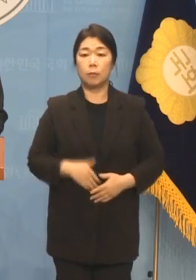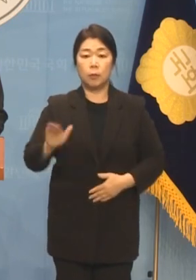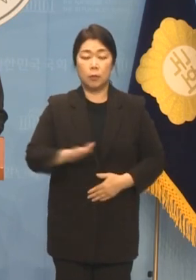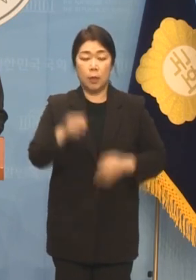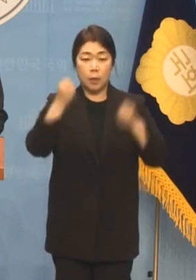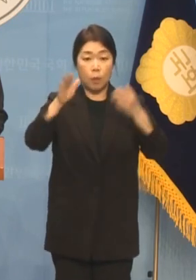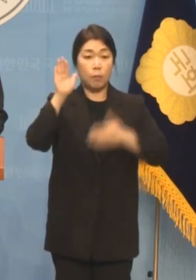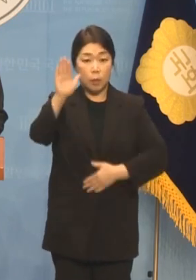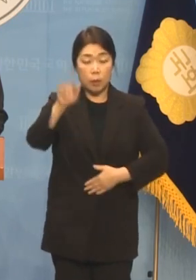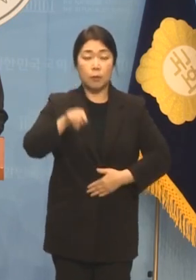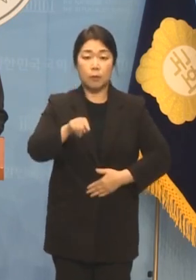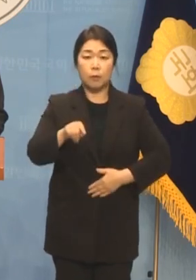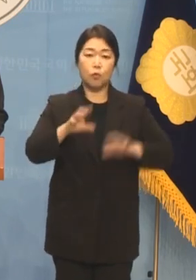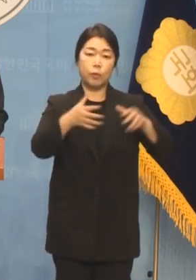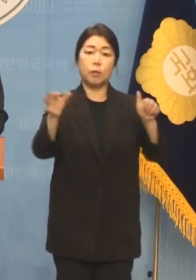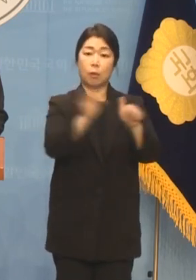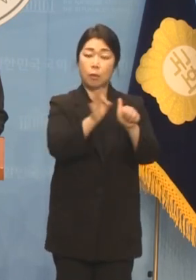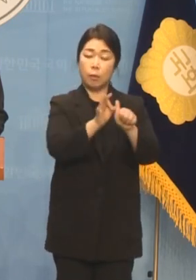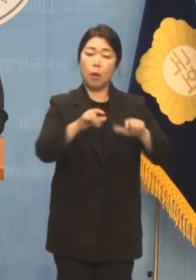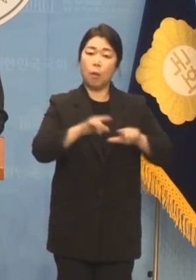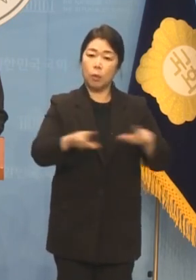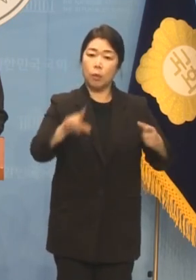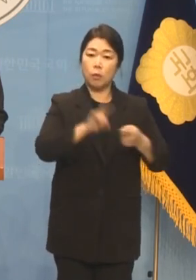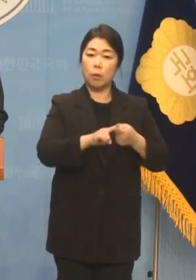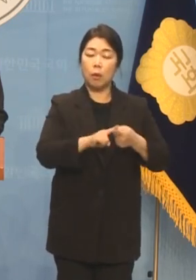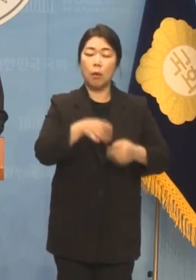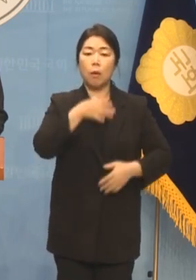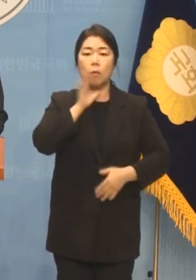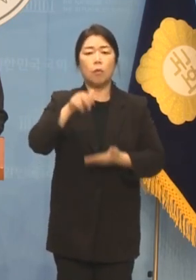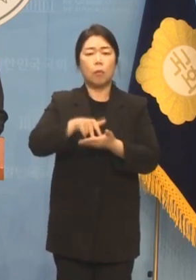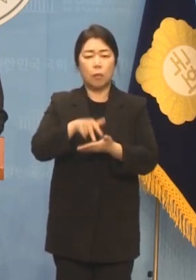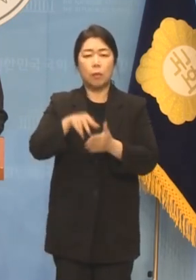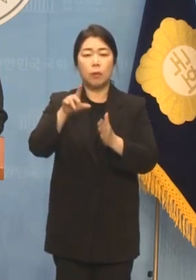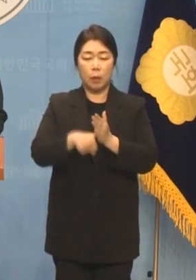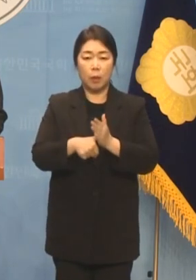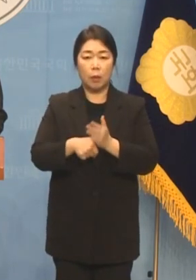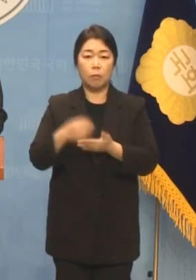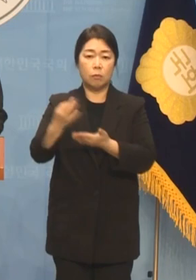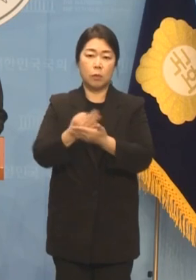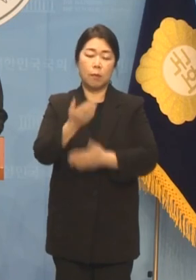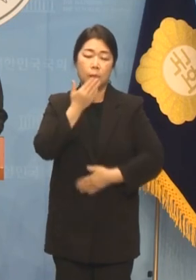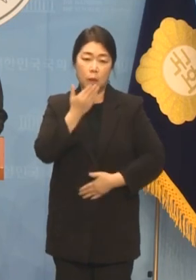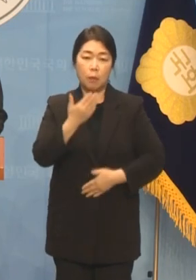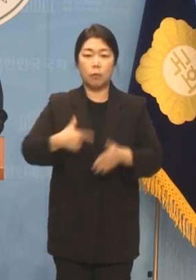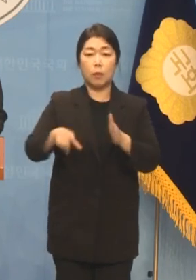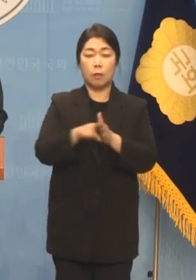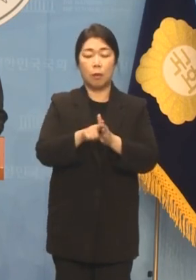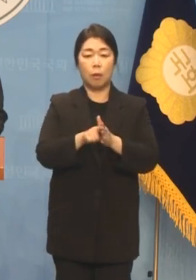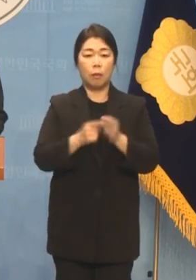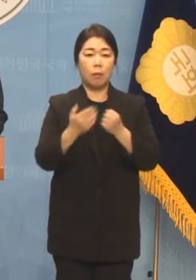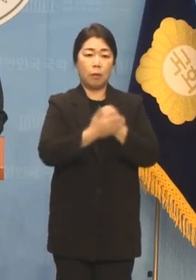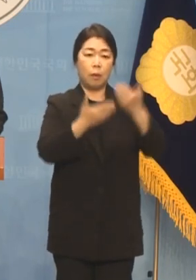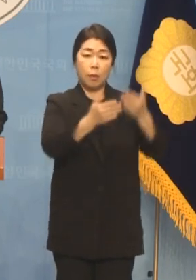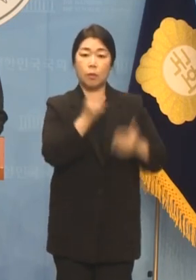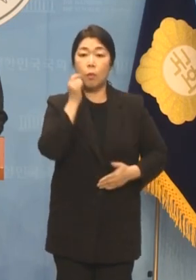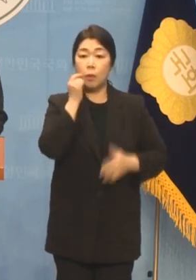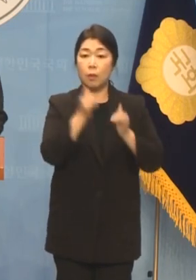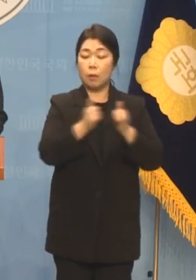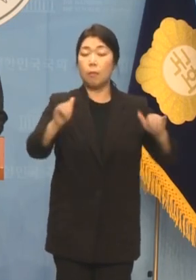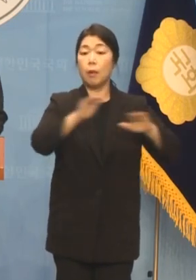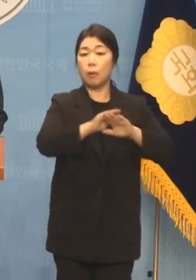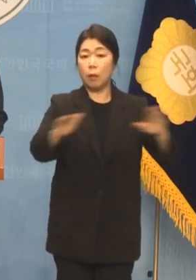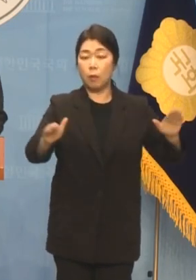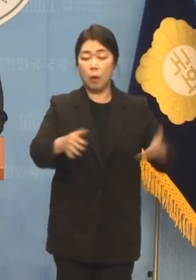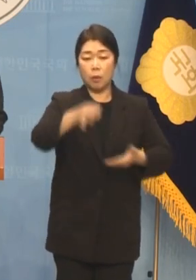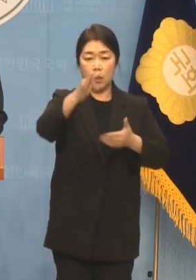새로운 미래는 국민연금이 보편적 노후 보장의 기본선이 되도록 하기 위해서 사각지대를 해소하고